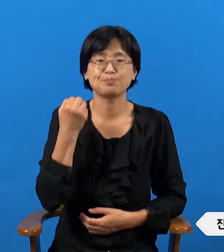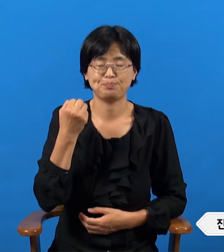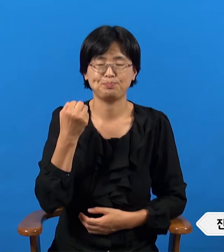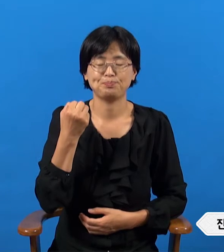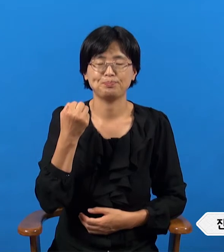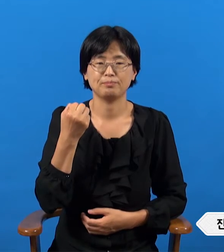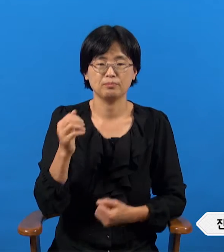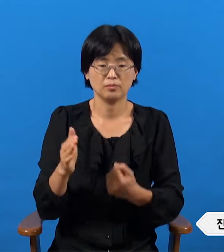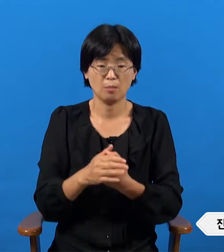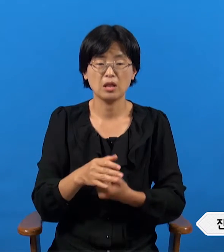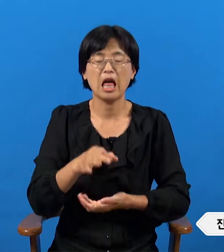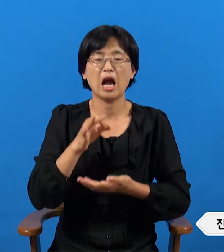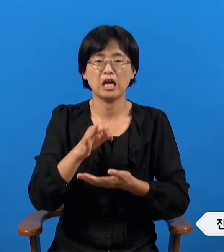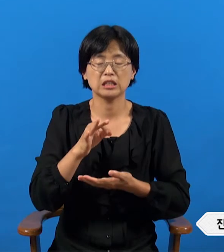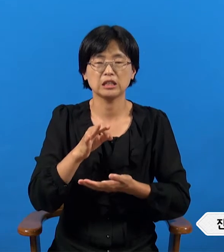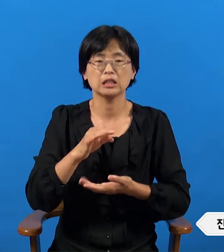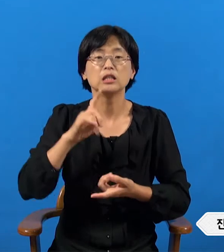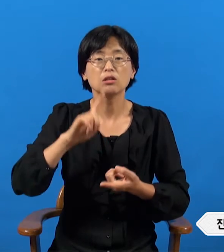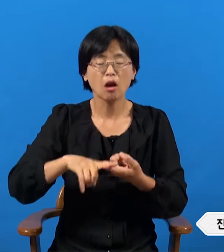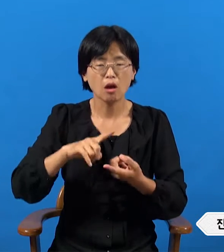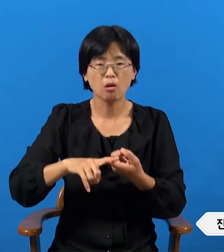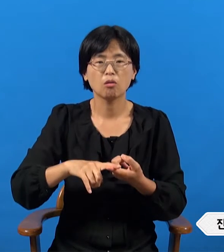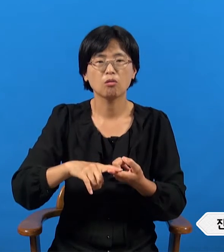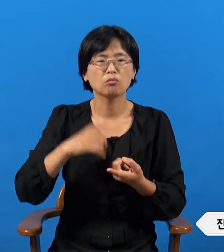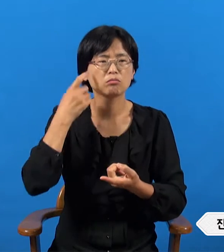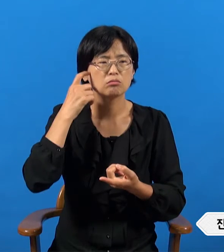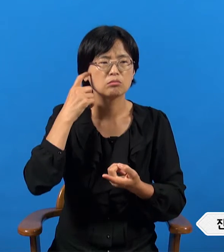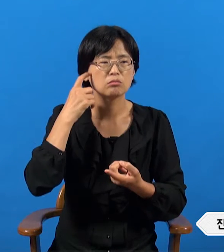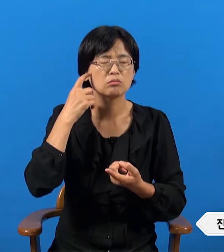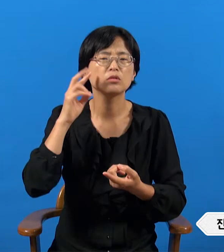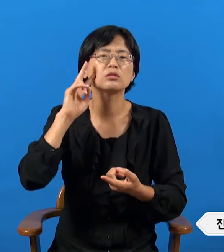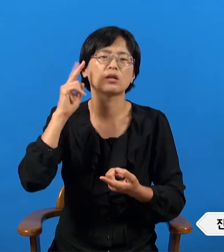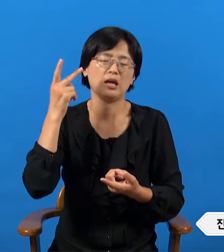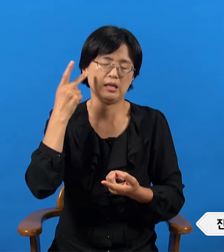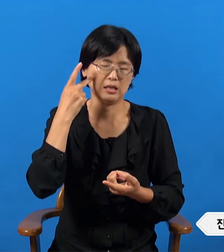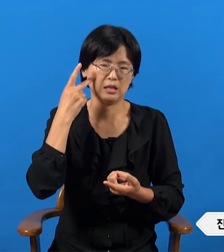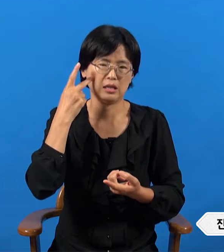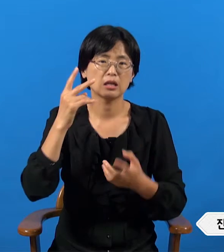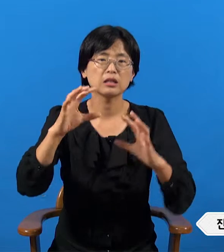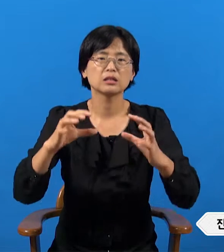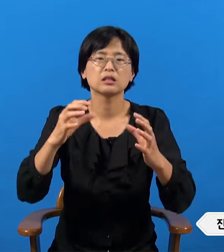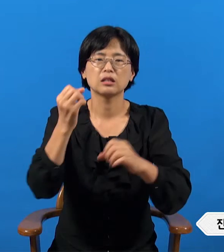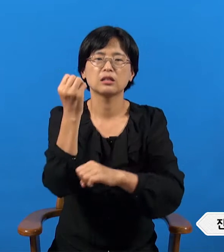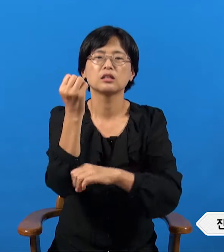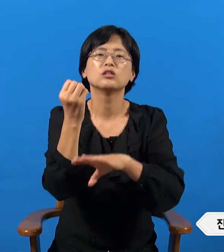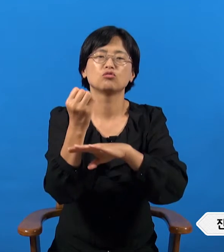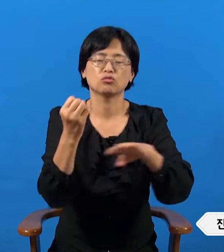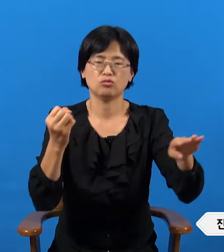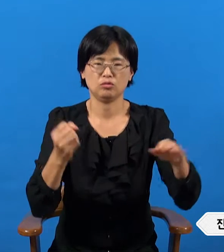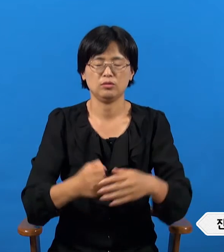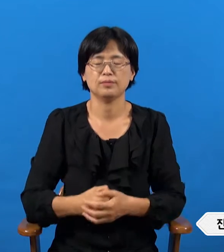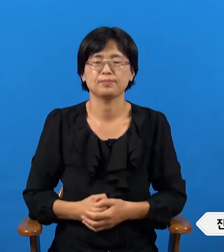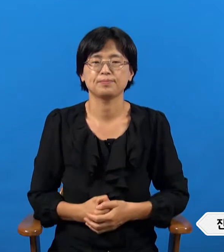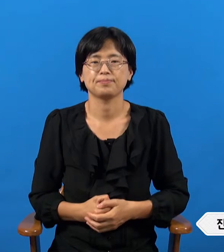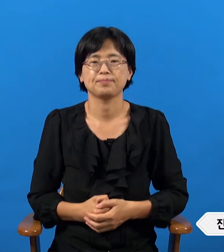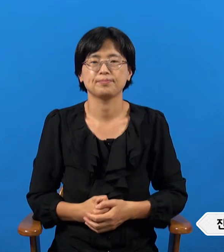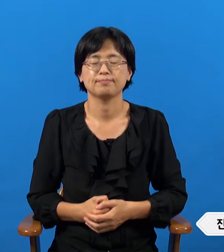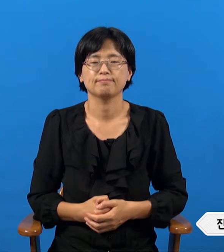마치 나의 존재 가치인 것처럼 세상은 나를 향해 평가하고 있기 때문입니다.